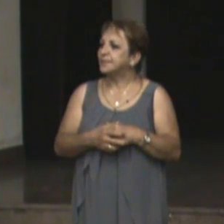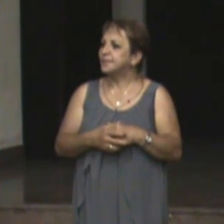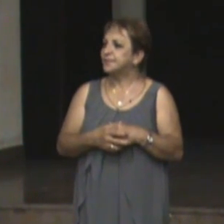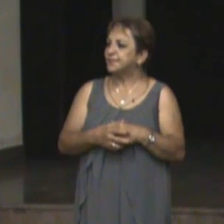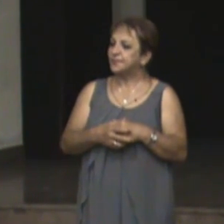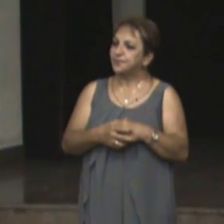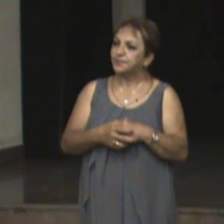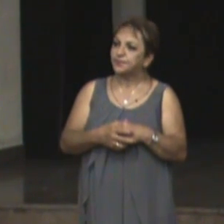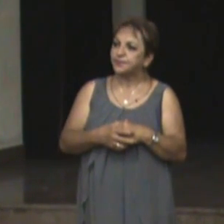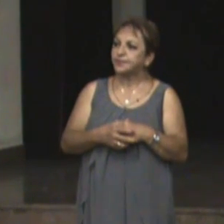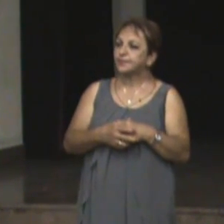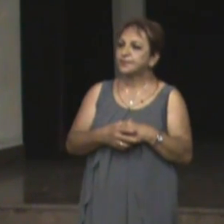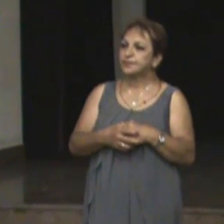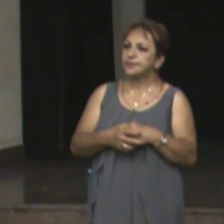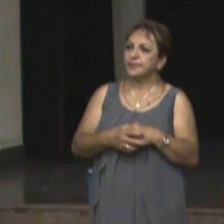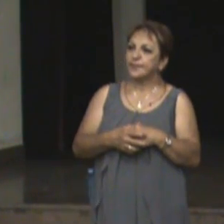Այն, որ